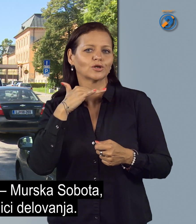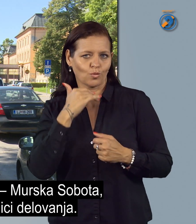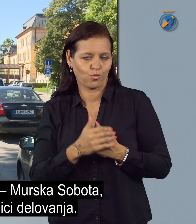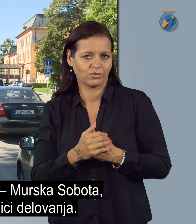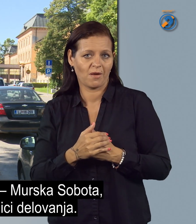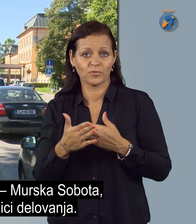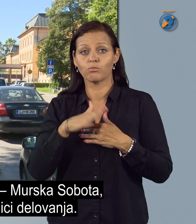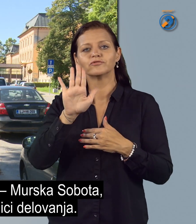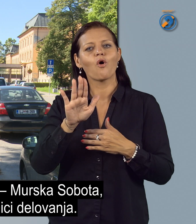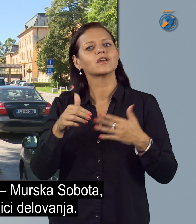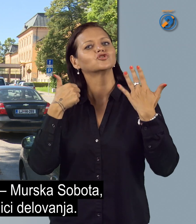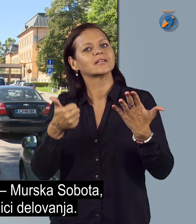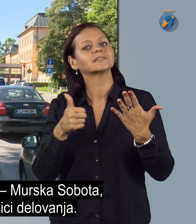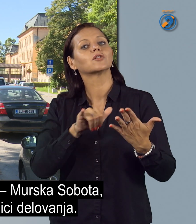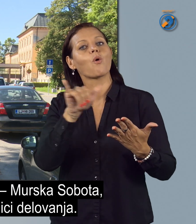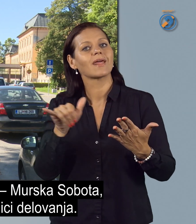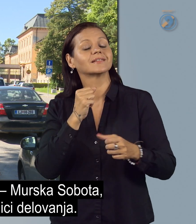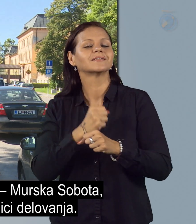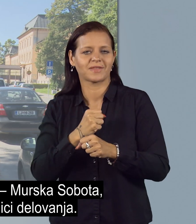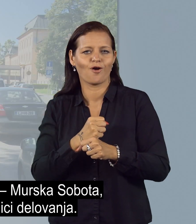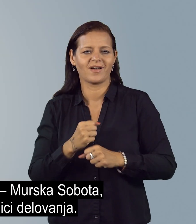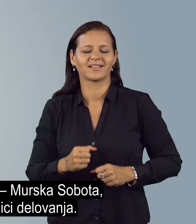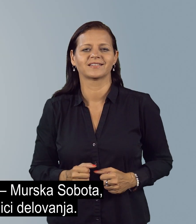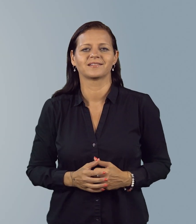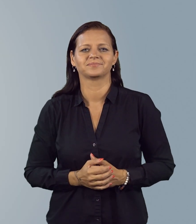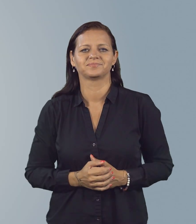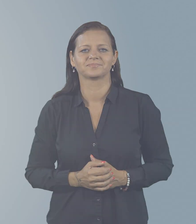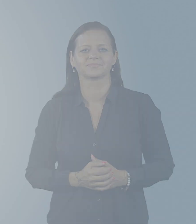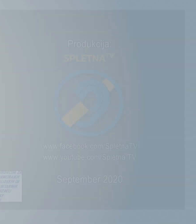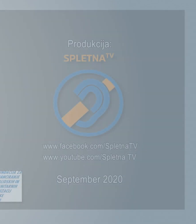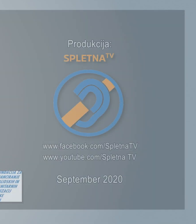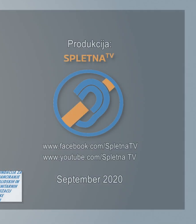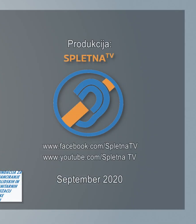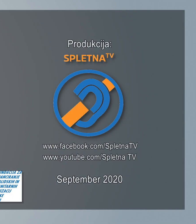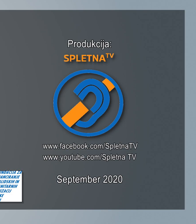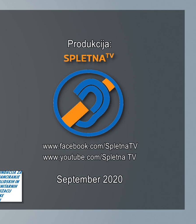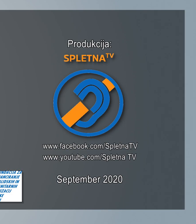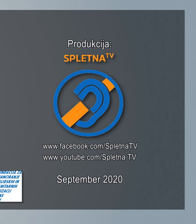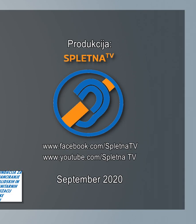Pomurja Murska Sobota ob svoji 60. obletnici delovanja.